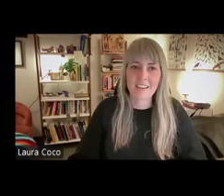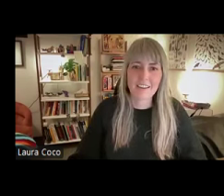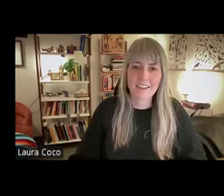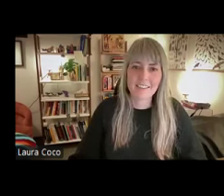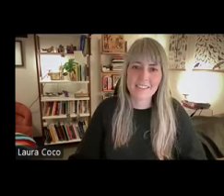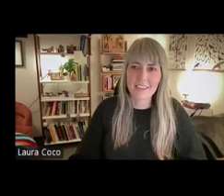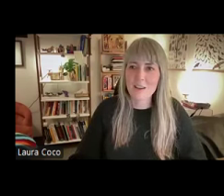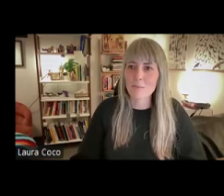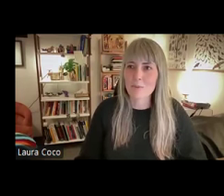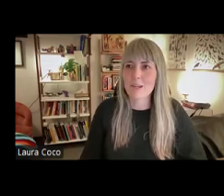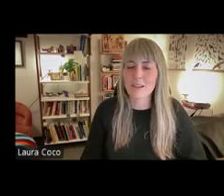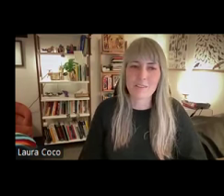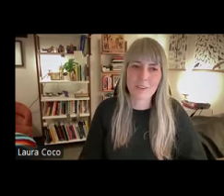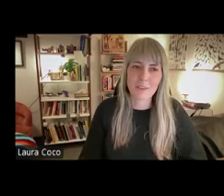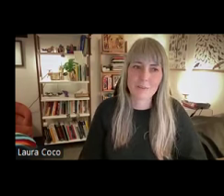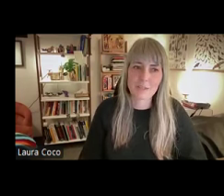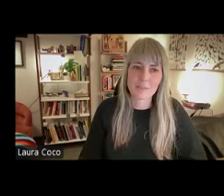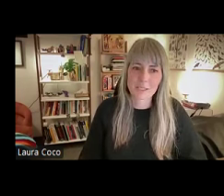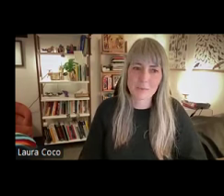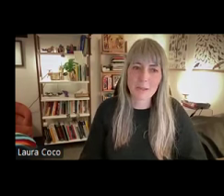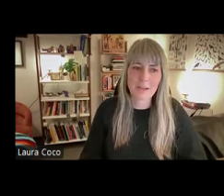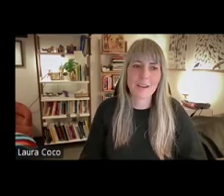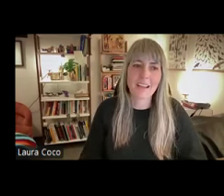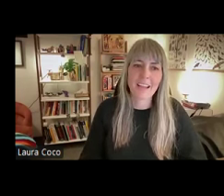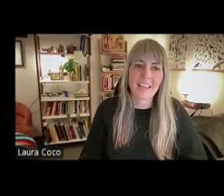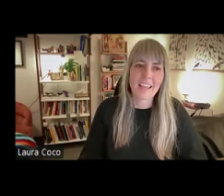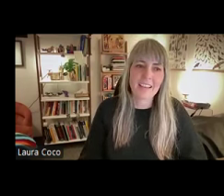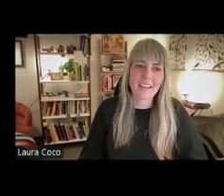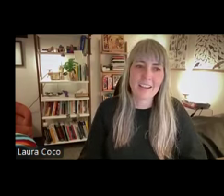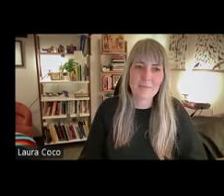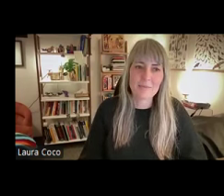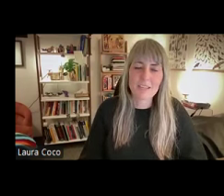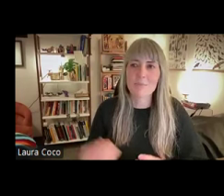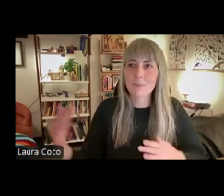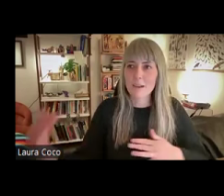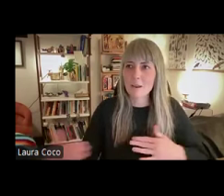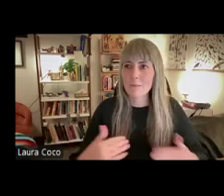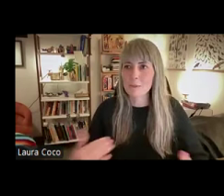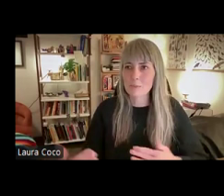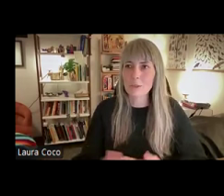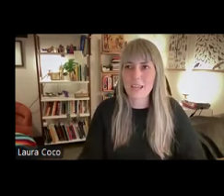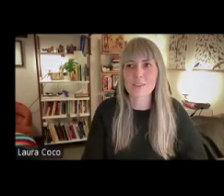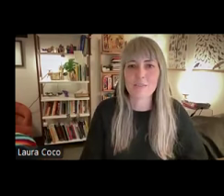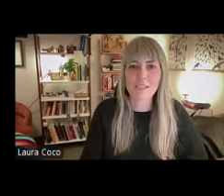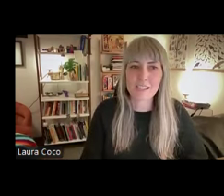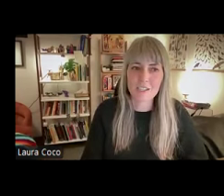utilizarlos. Incluso si es que no es fácil implementarlos en el campo.